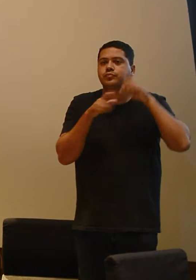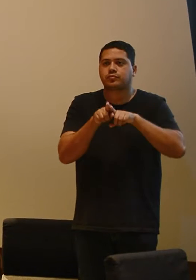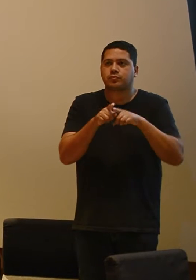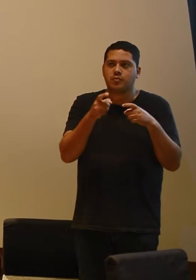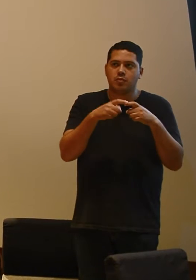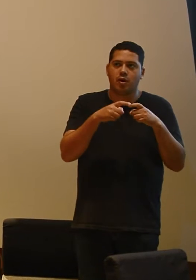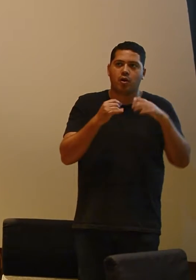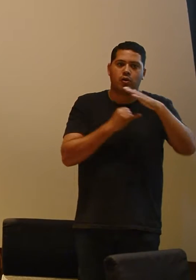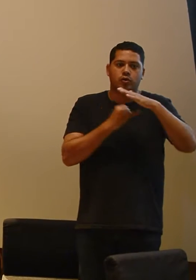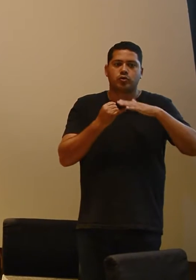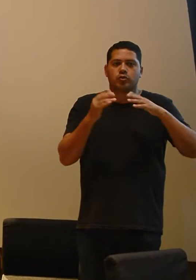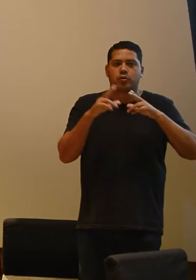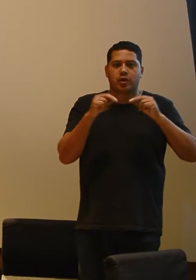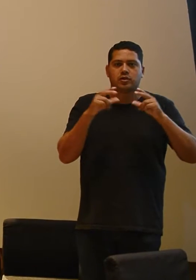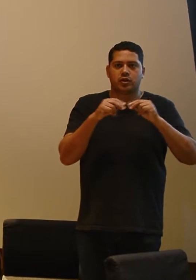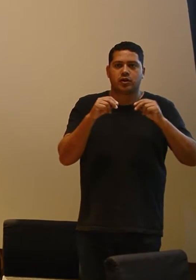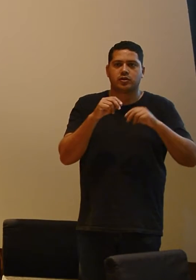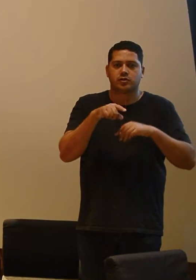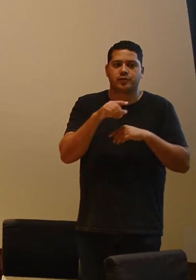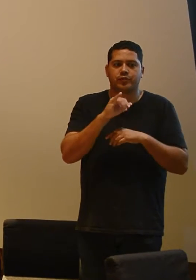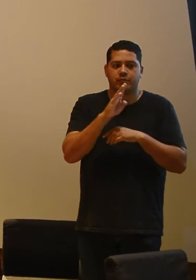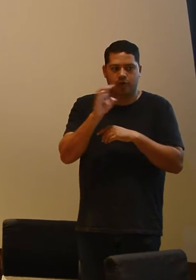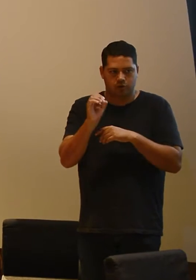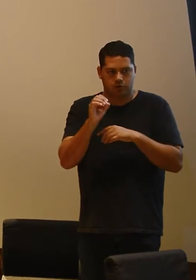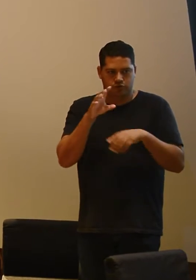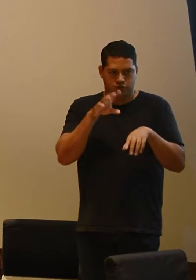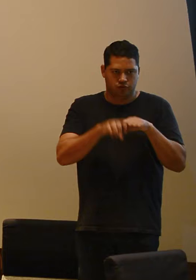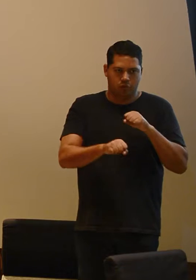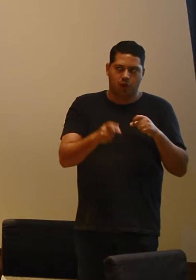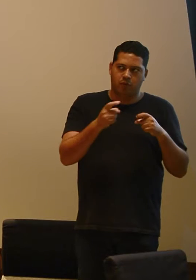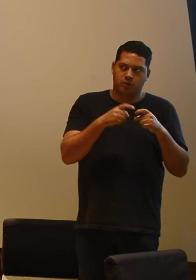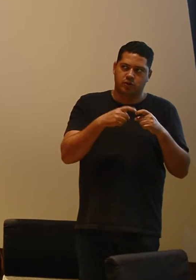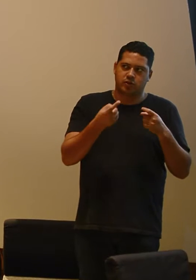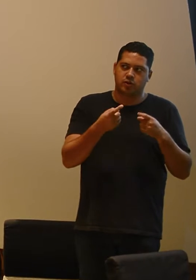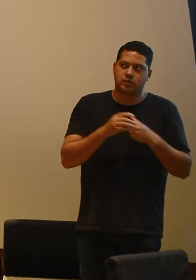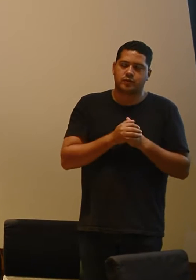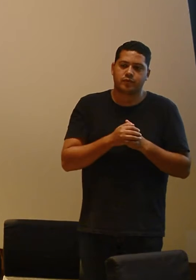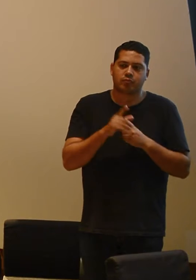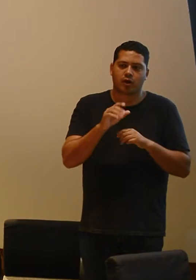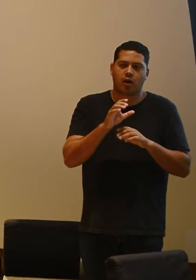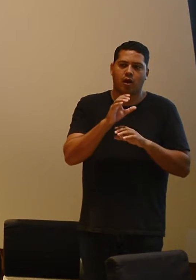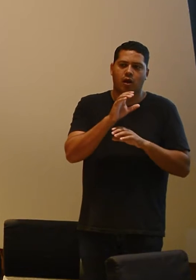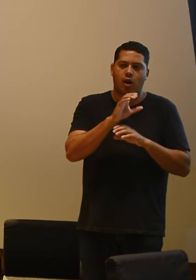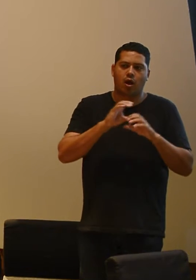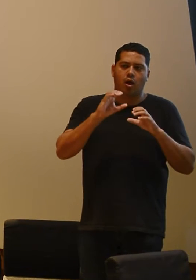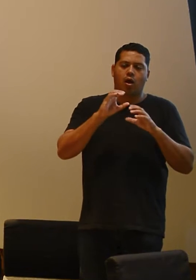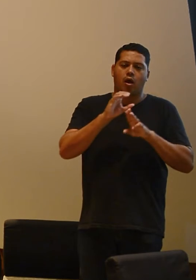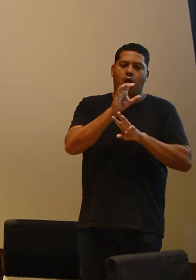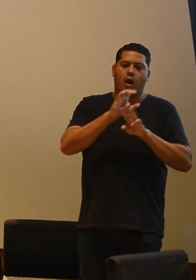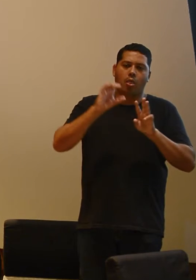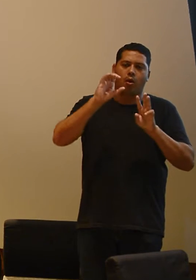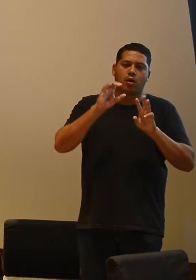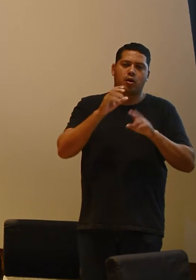do Instituto Brasileiro de Otorrino IBO, graduada em Medicina pela Pontifícia Universidade Católica de Goiás, PUC